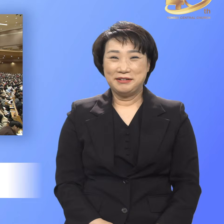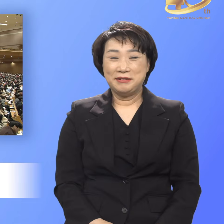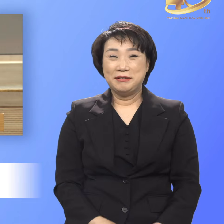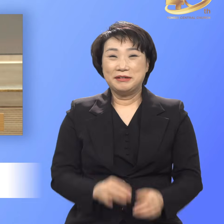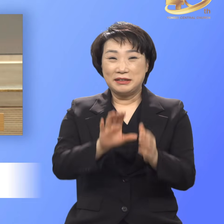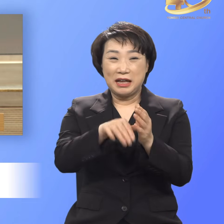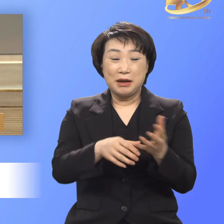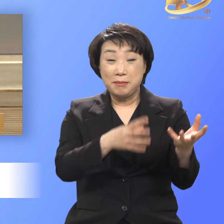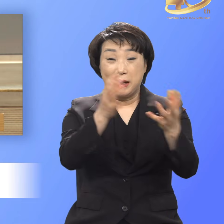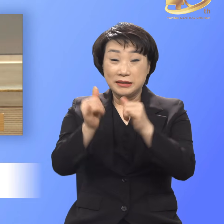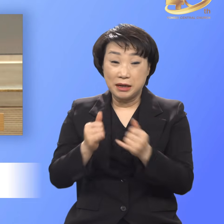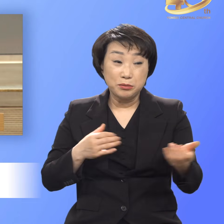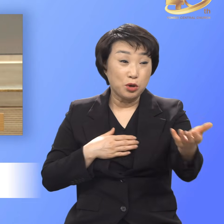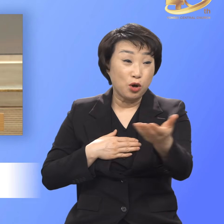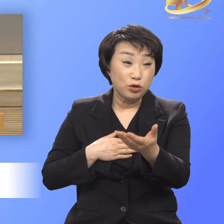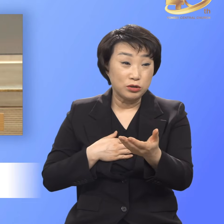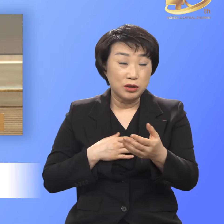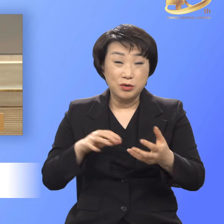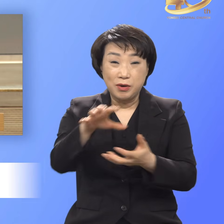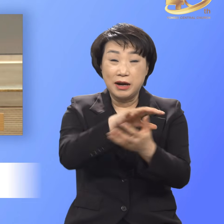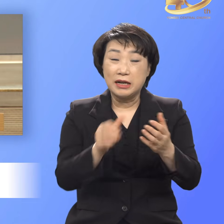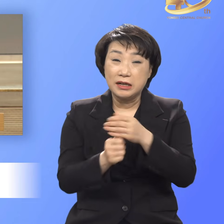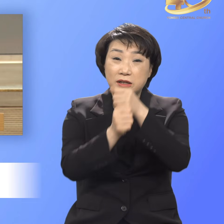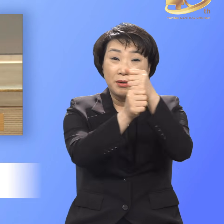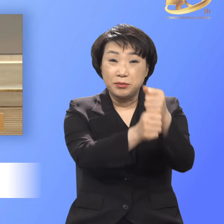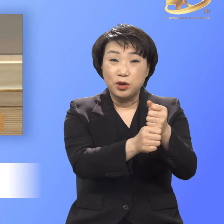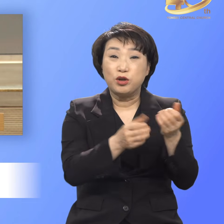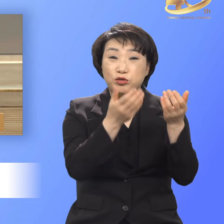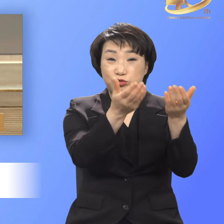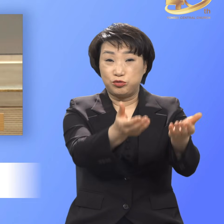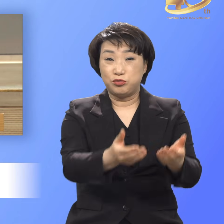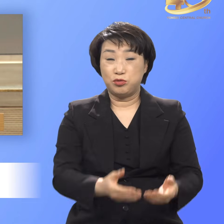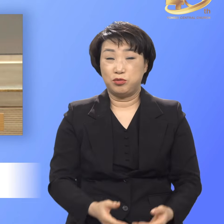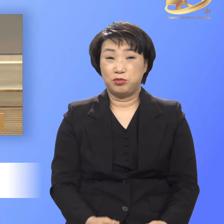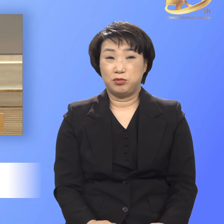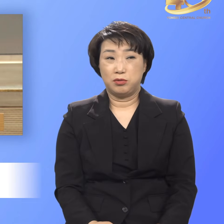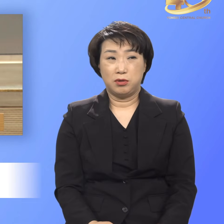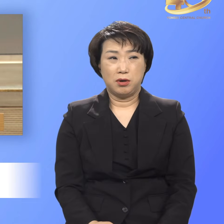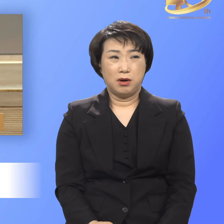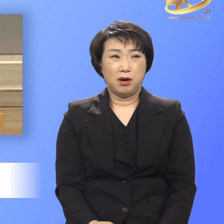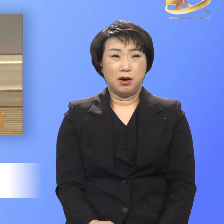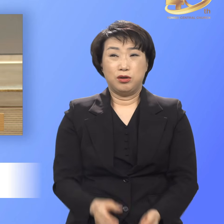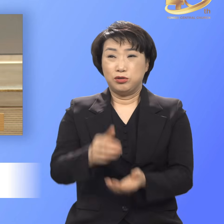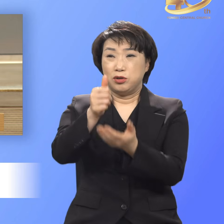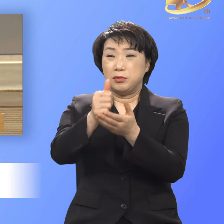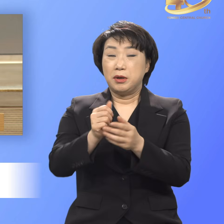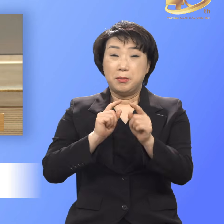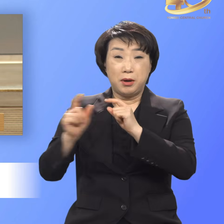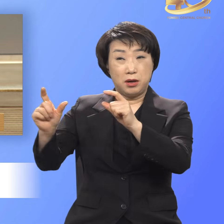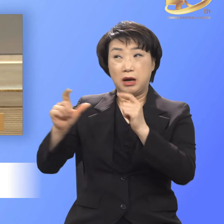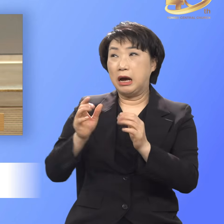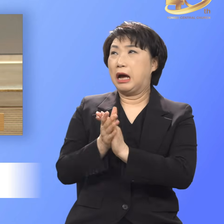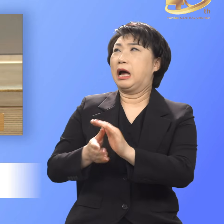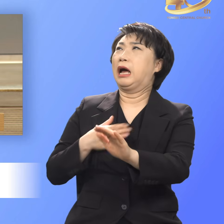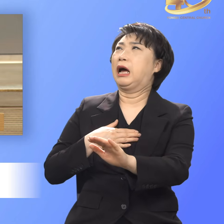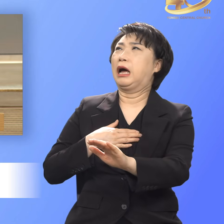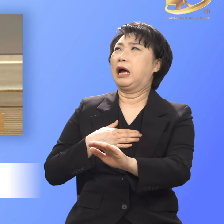그때 많은 사람이 너희를 환난에 넘겨주고, 아 주님이 그런다고